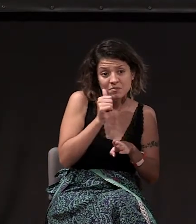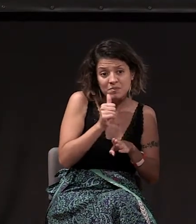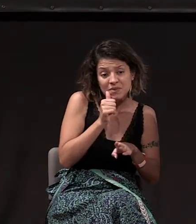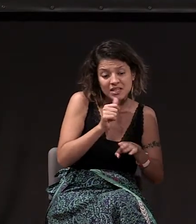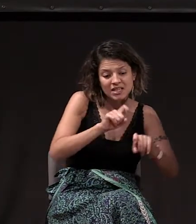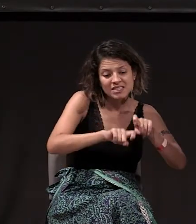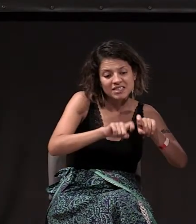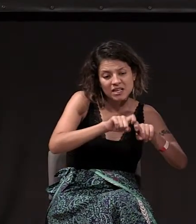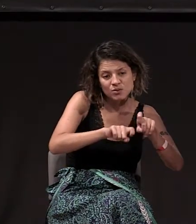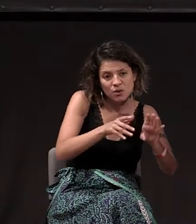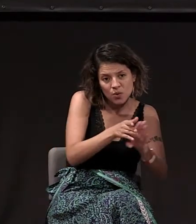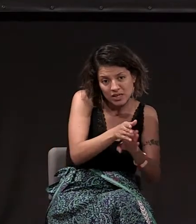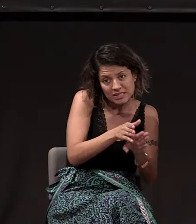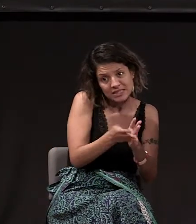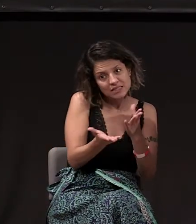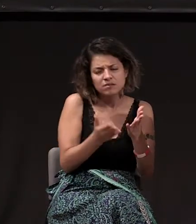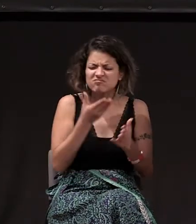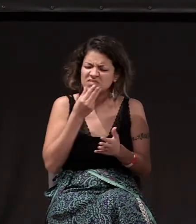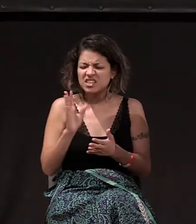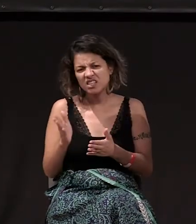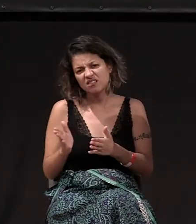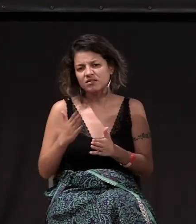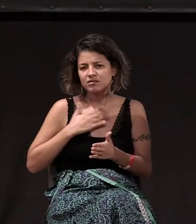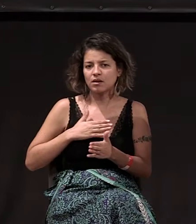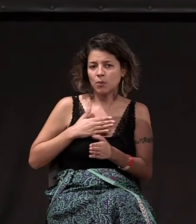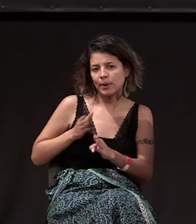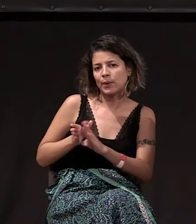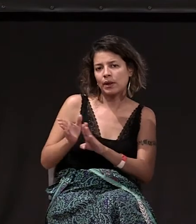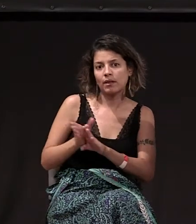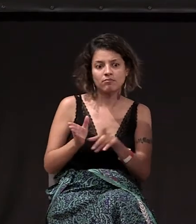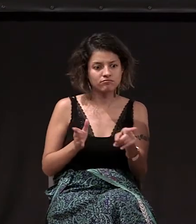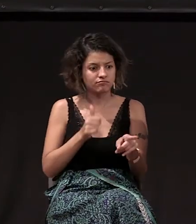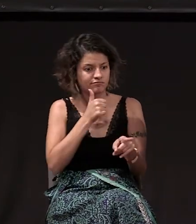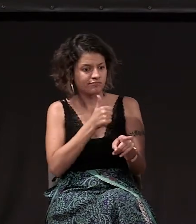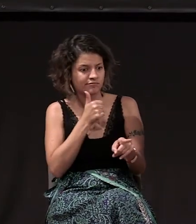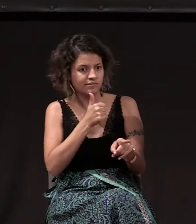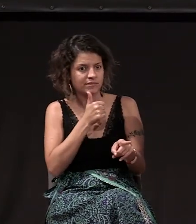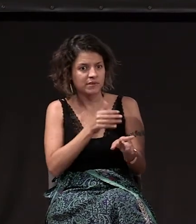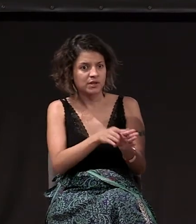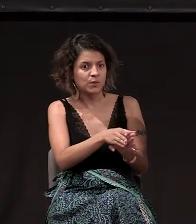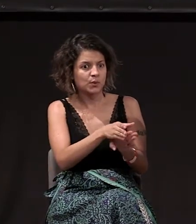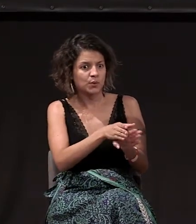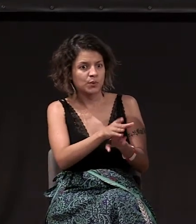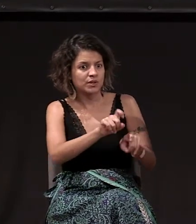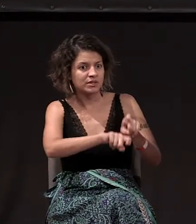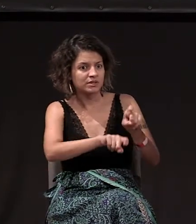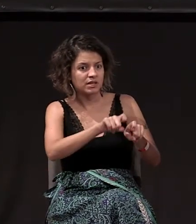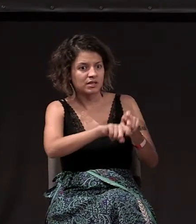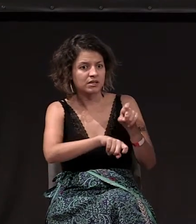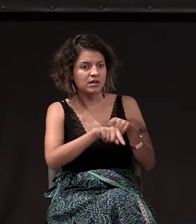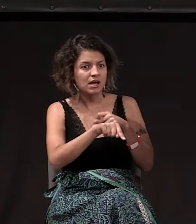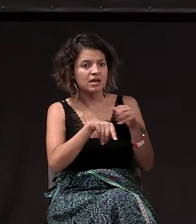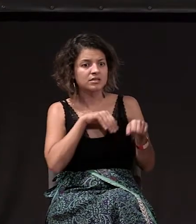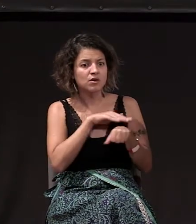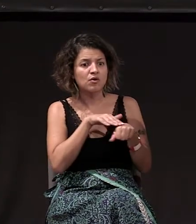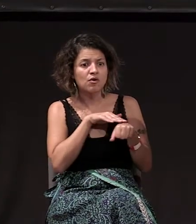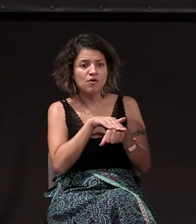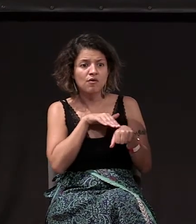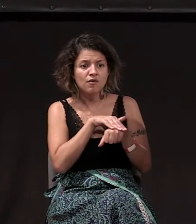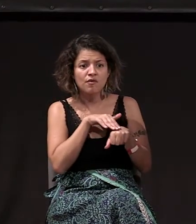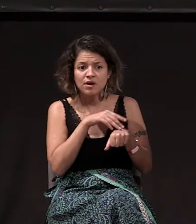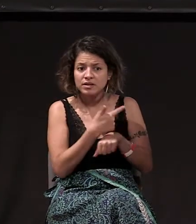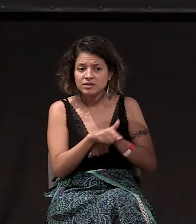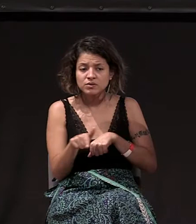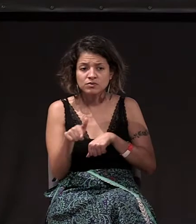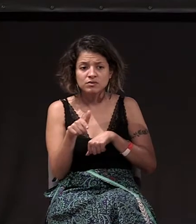Os meninos nem tanto, porque é mais tranquilo. Mas as meninas, normalmente, essa conversa não acontece. E eu